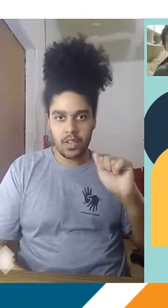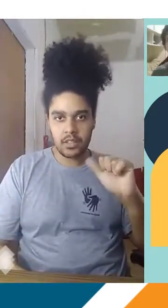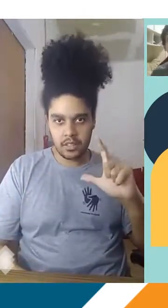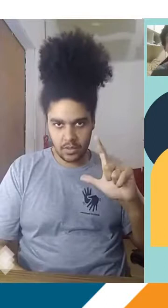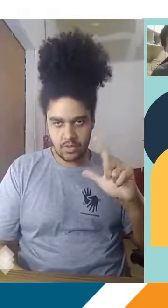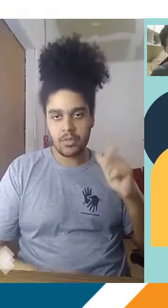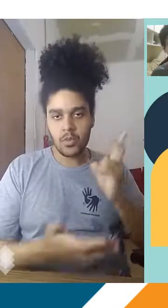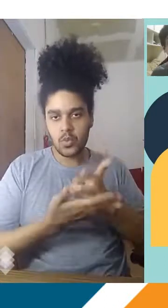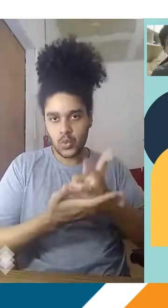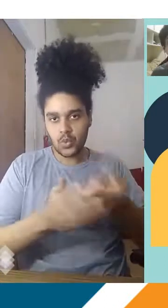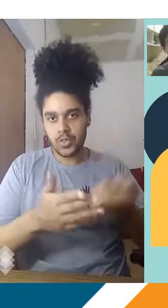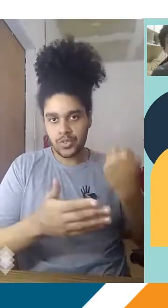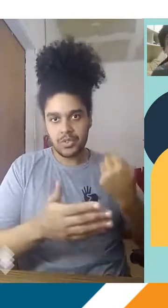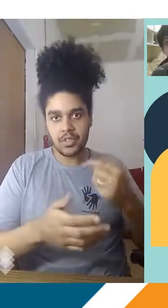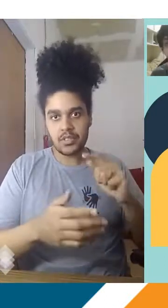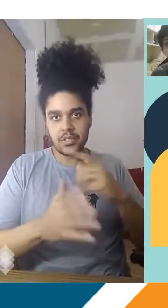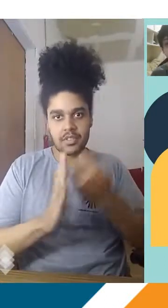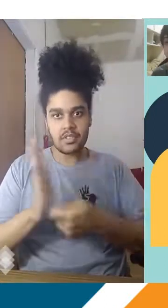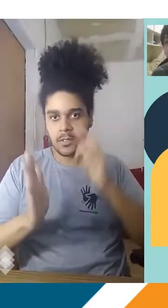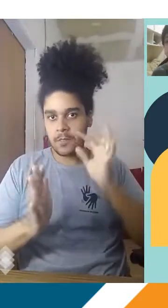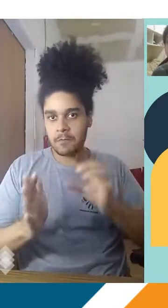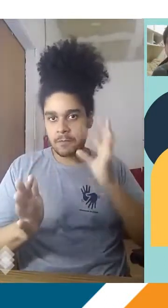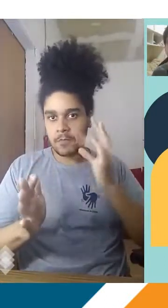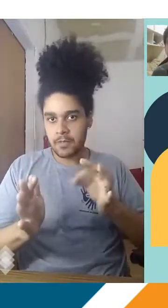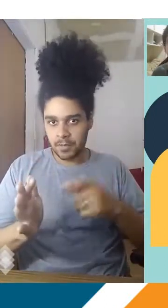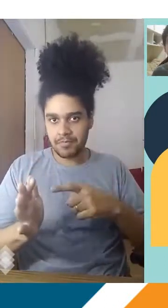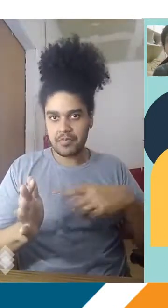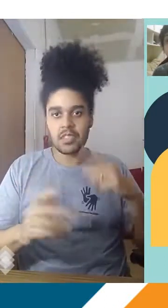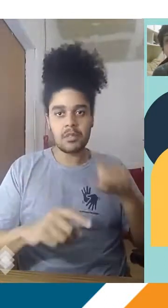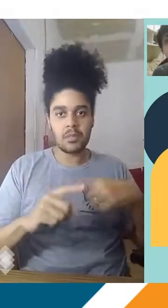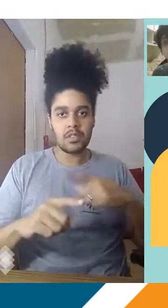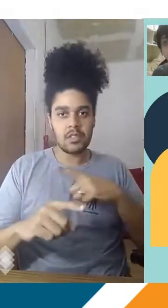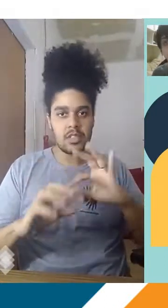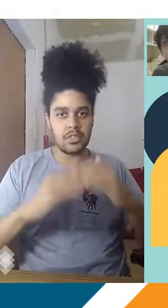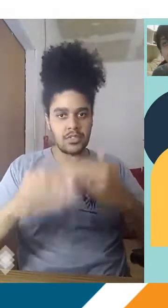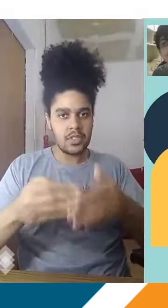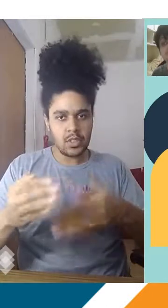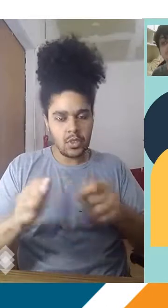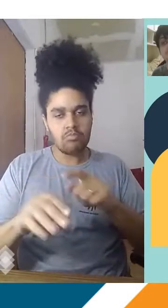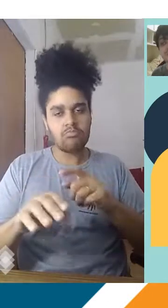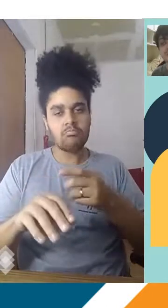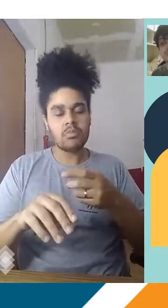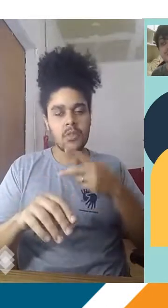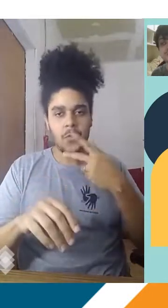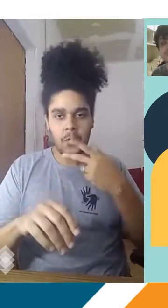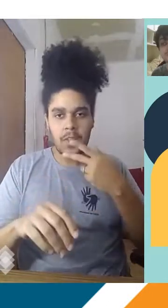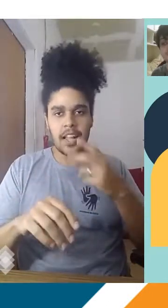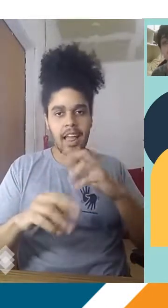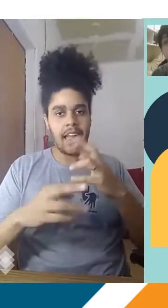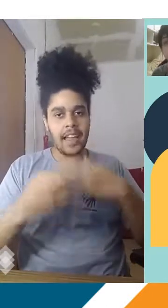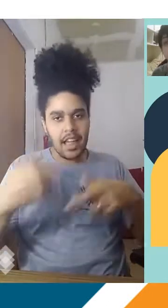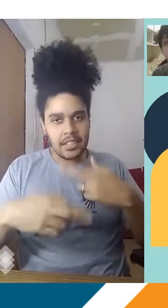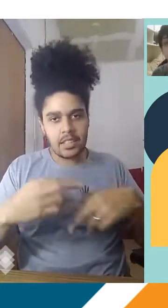é a continuidade do tópico frasal anterior, isso é interessante nesse texto. Depois eu tenho um desenvolvimento, mas que explora não mais só uma